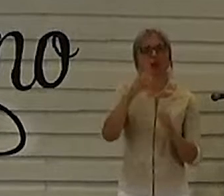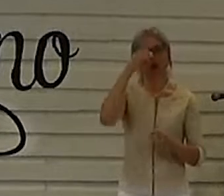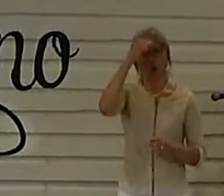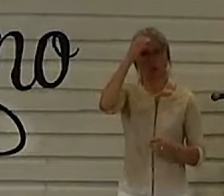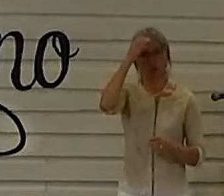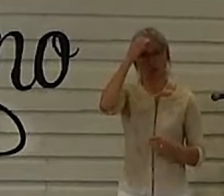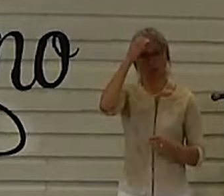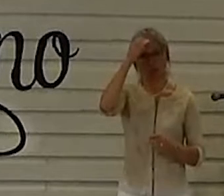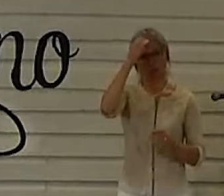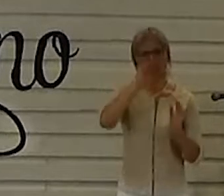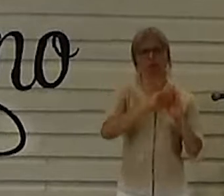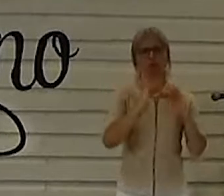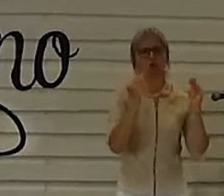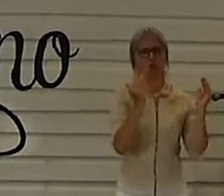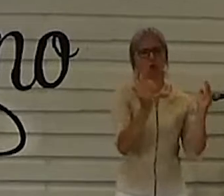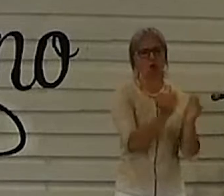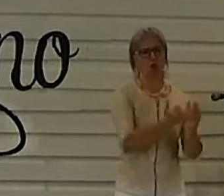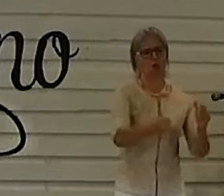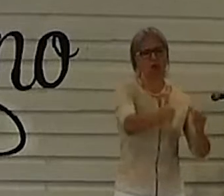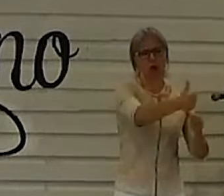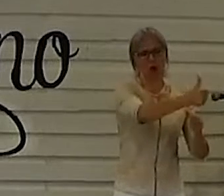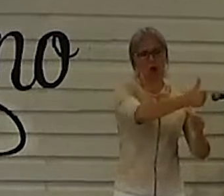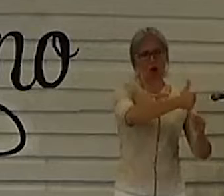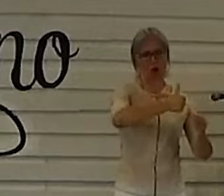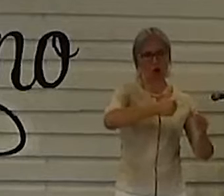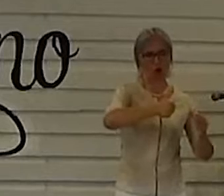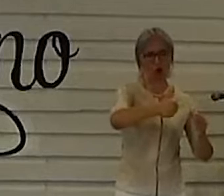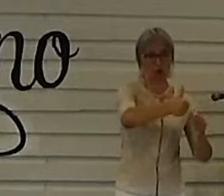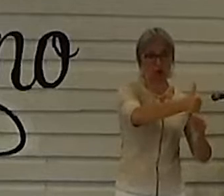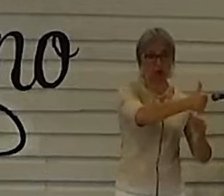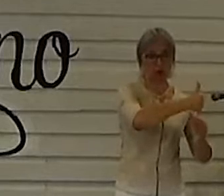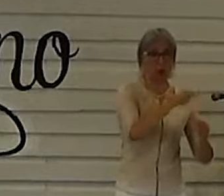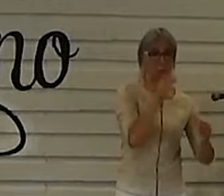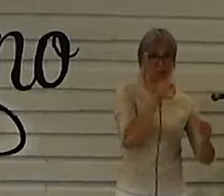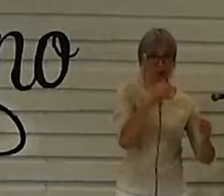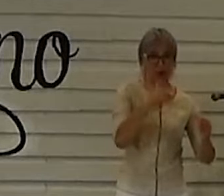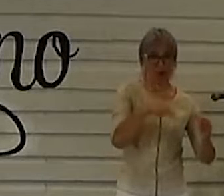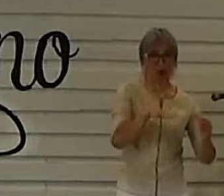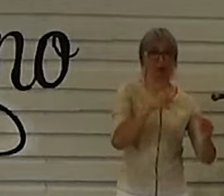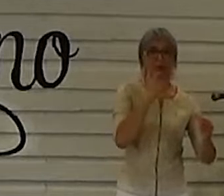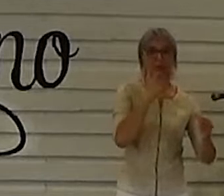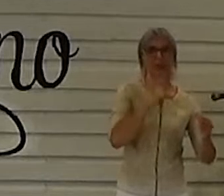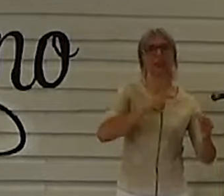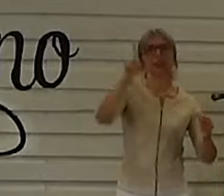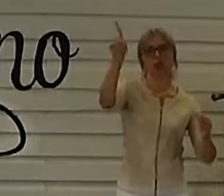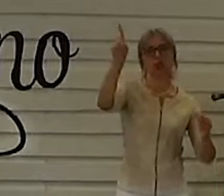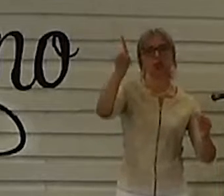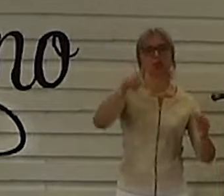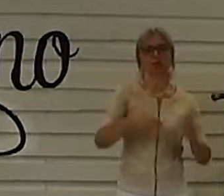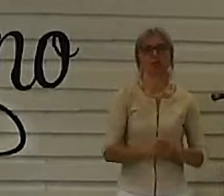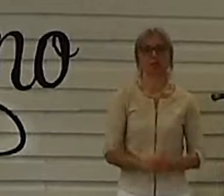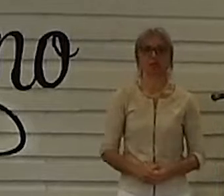intero. Egli è assiso sul suo trono. E l'ultima parola ce l'ha Lui. È importante.